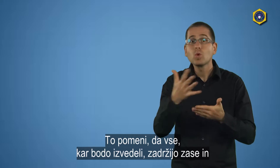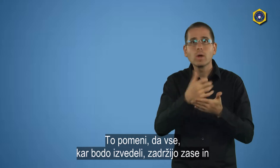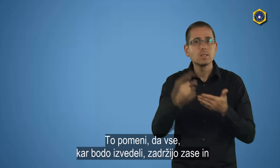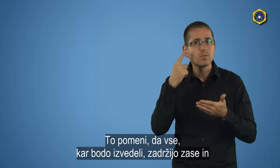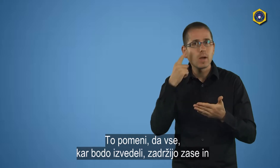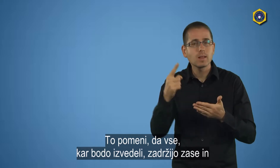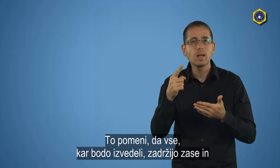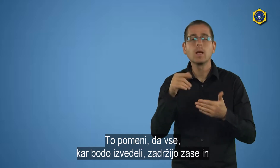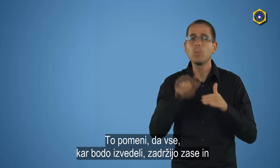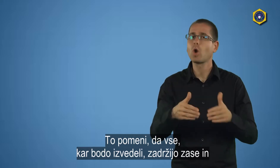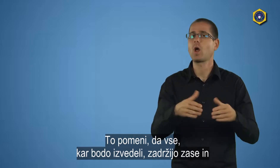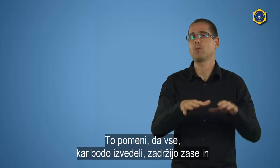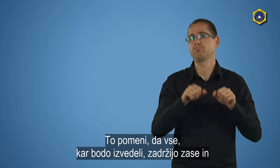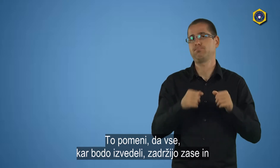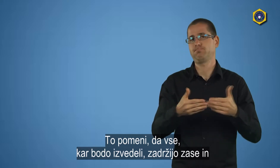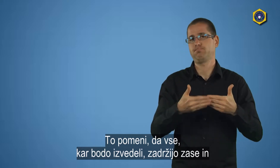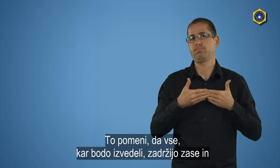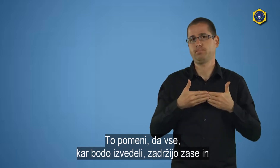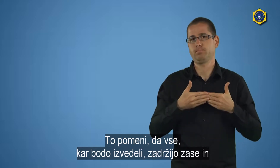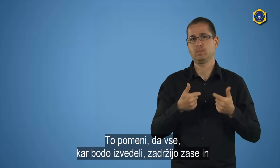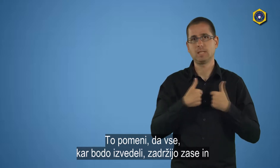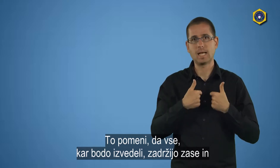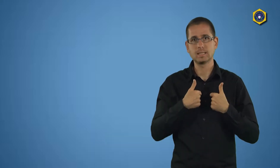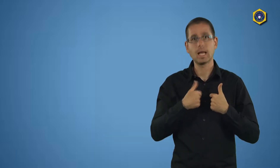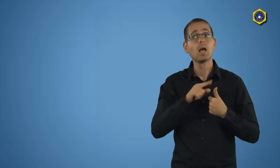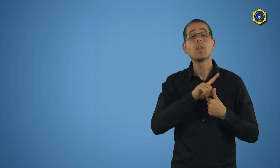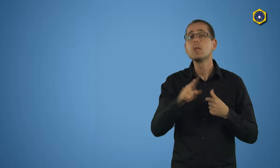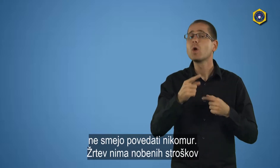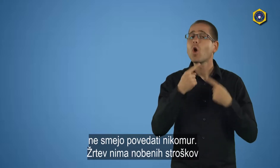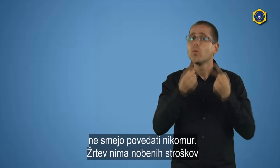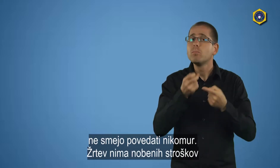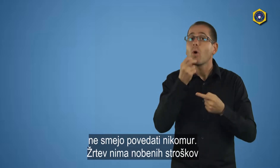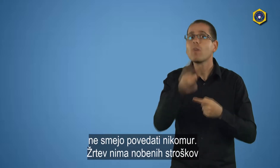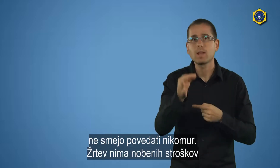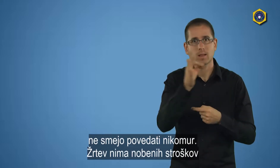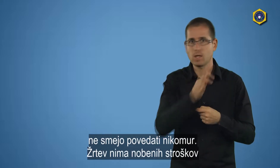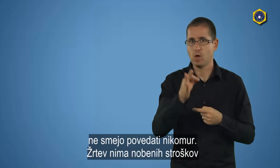kar bodo izvedeli, zadržijo zase in ne smejo povedati nikomur.